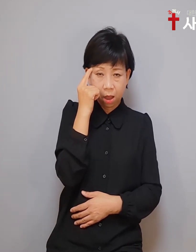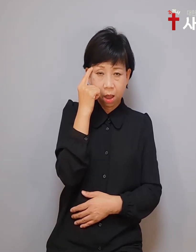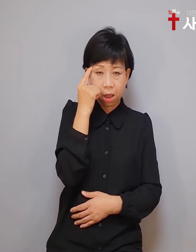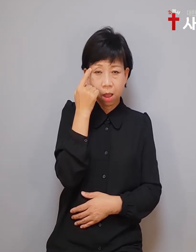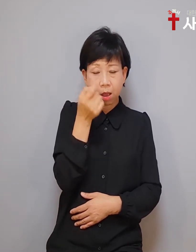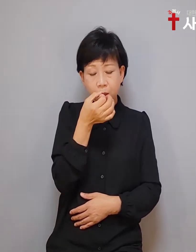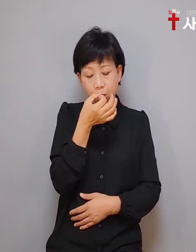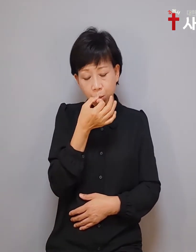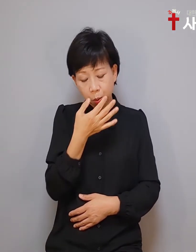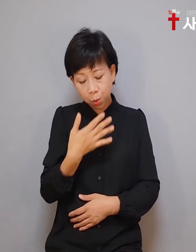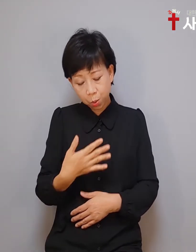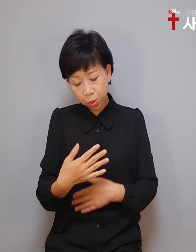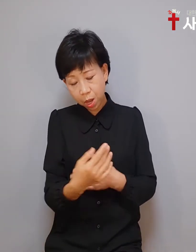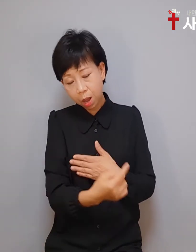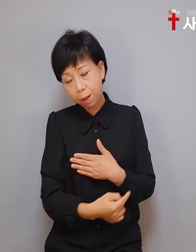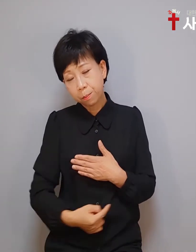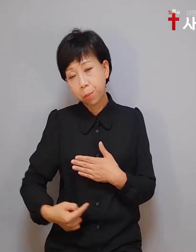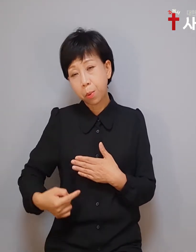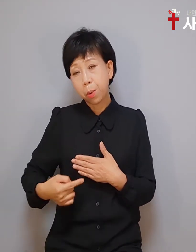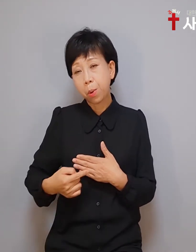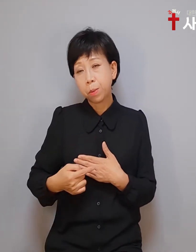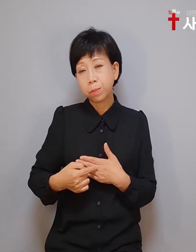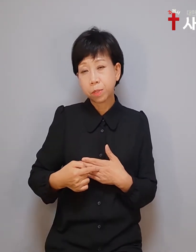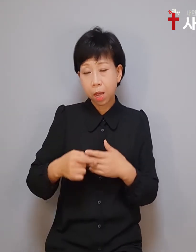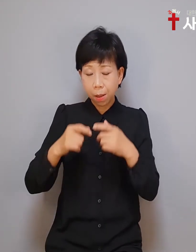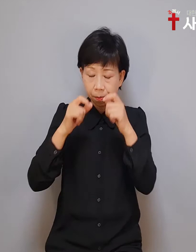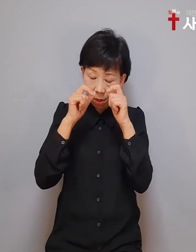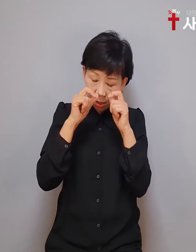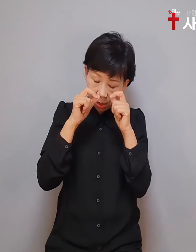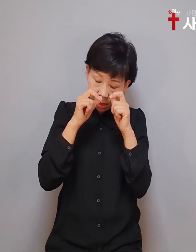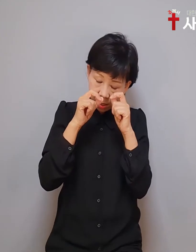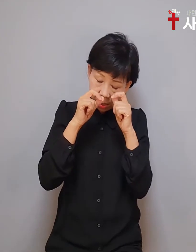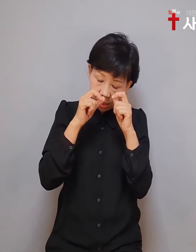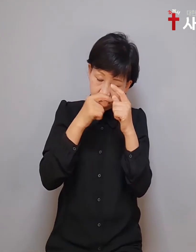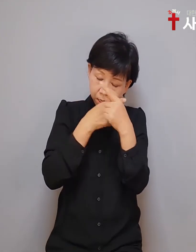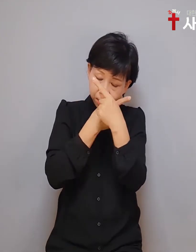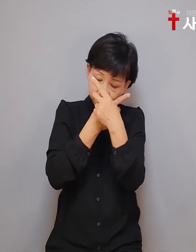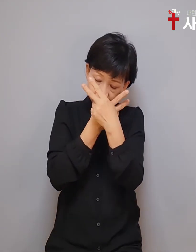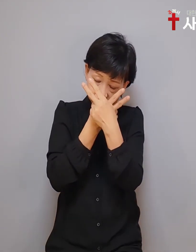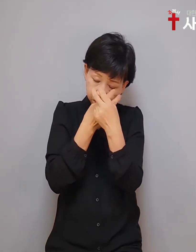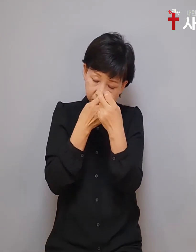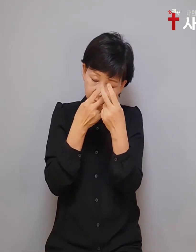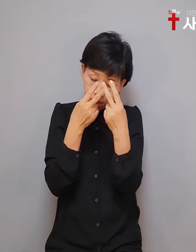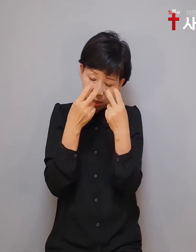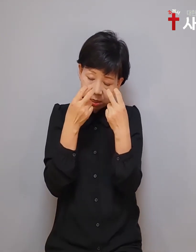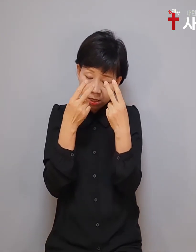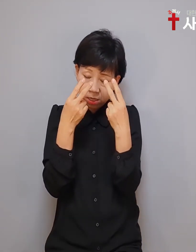생각합니다. 고난 몸 잠이 들어